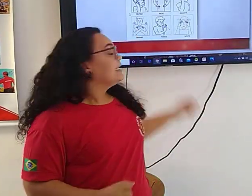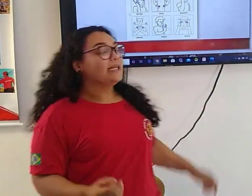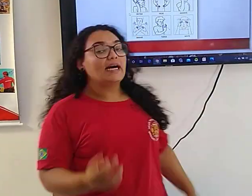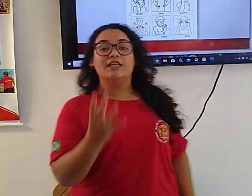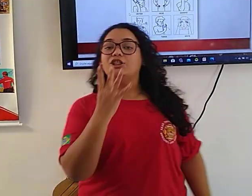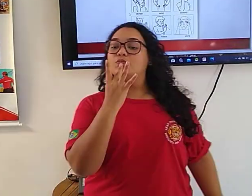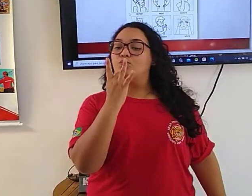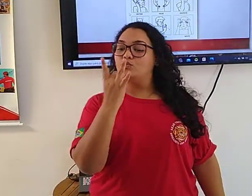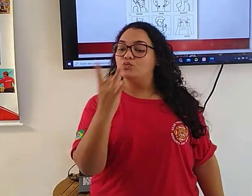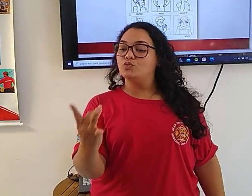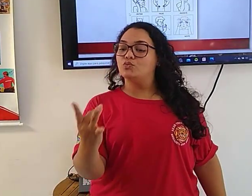Tarde.